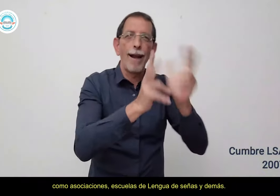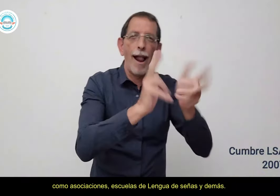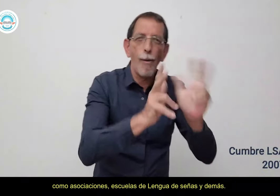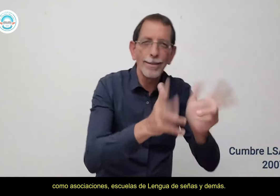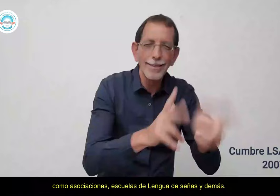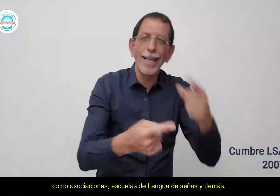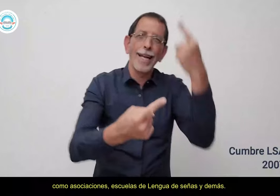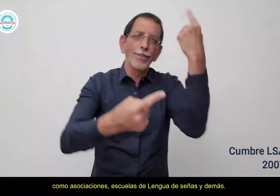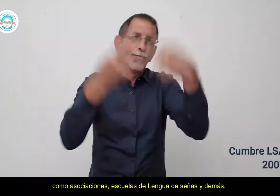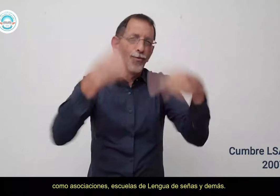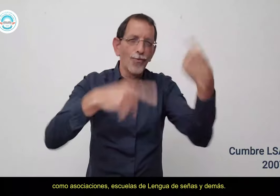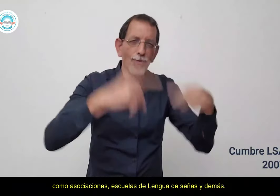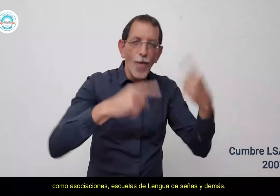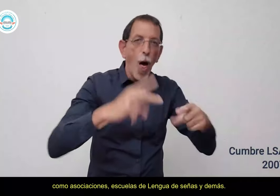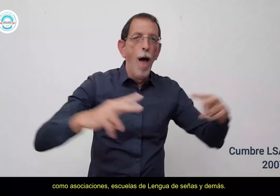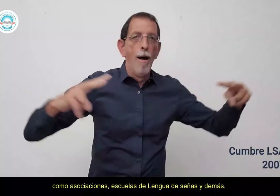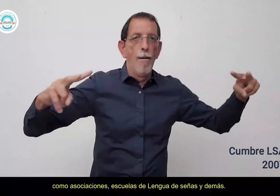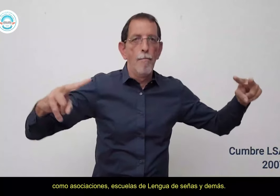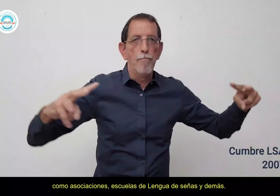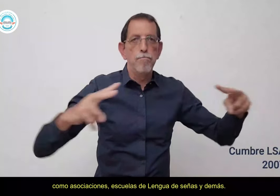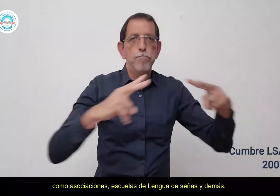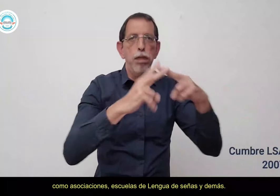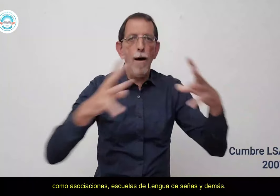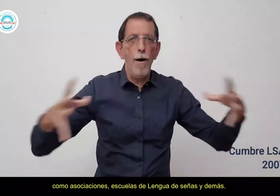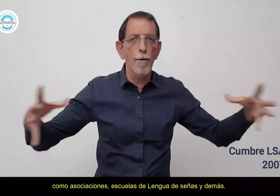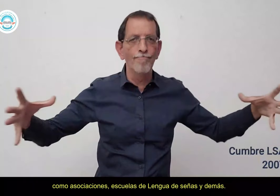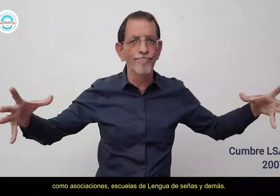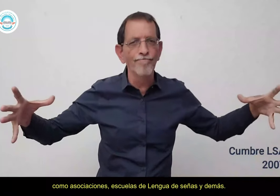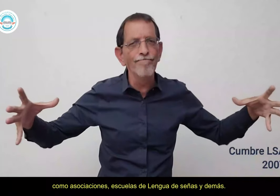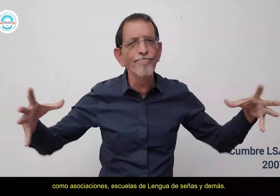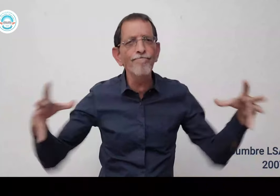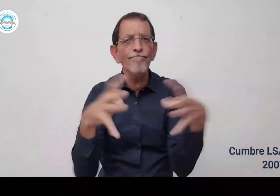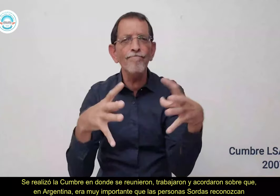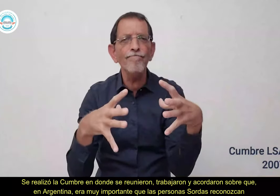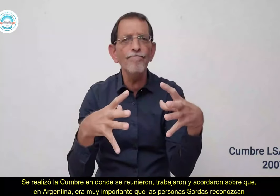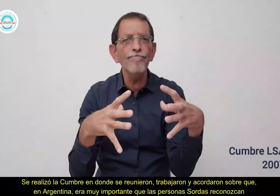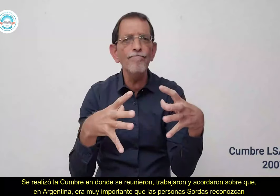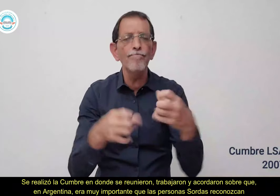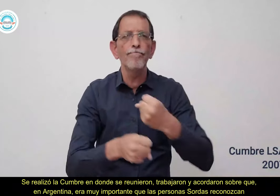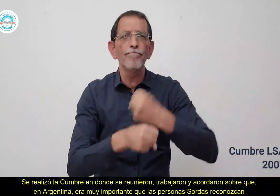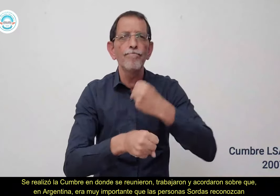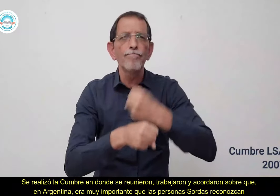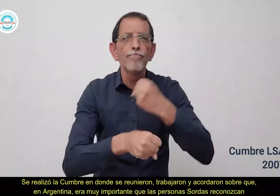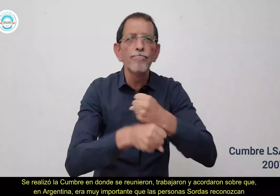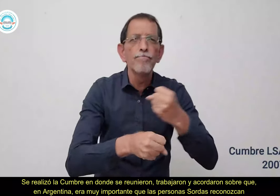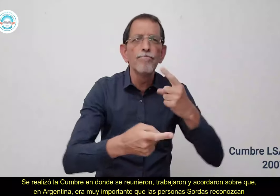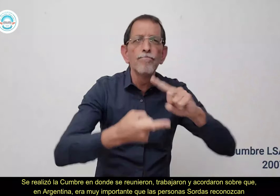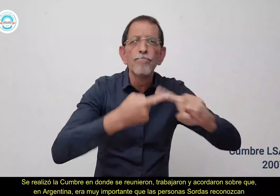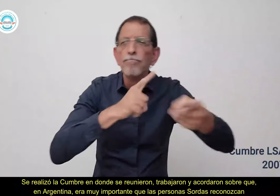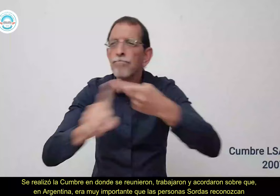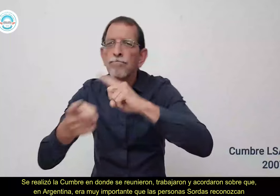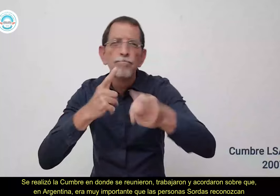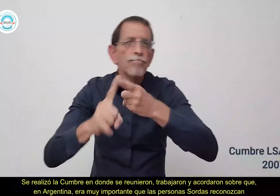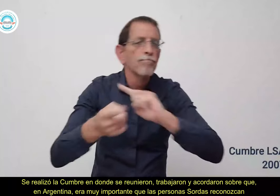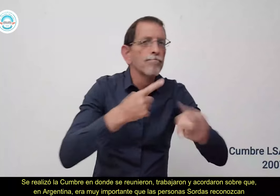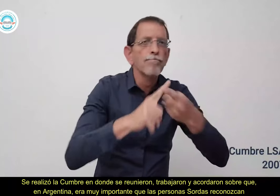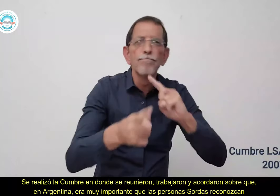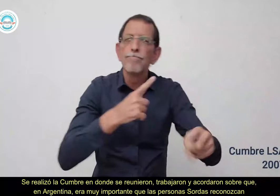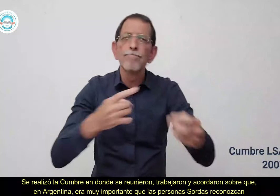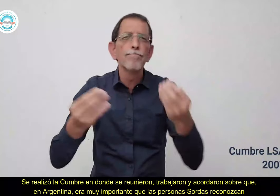asociaciones, Escuela de Lengua de Señas y demás. Se realizó la cumbre en donde se reunieron,